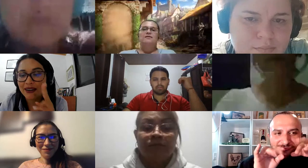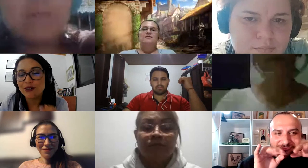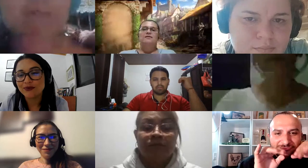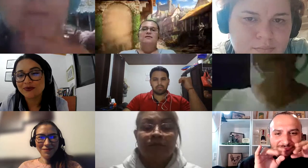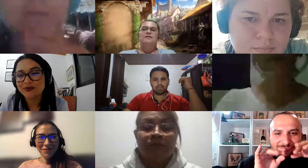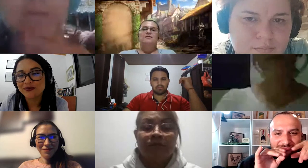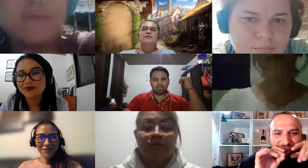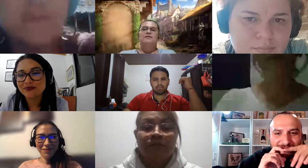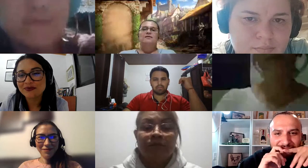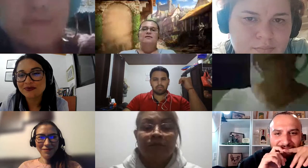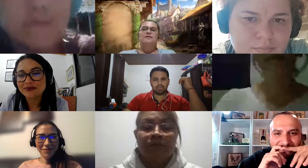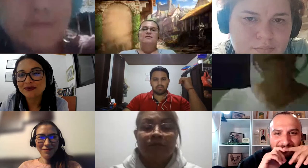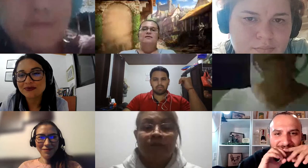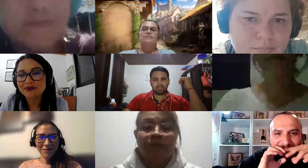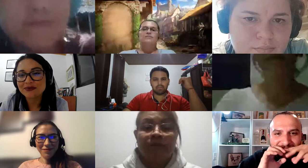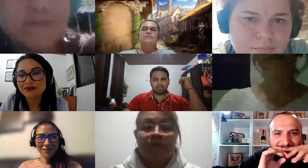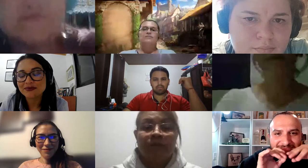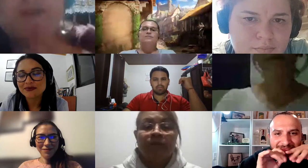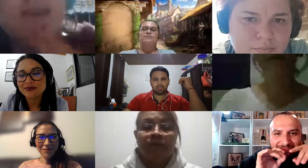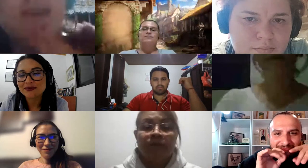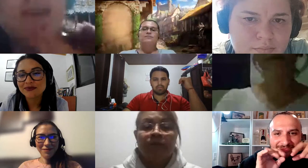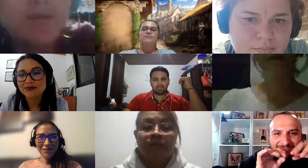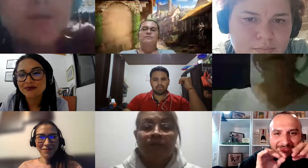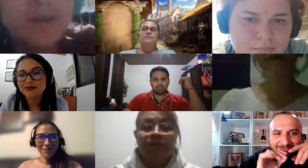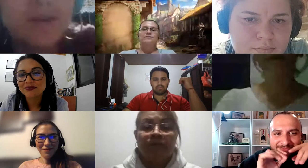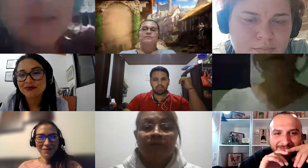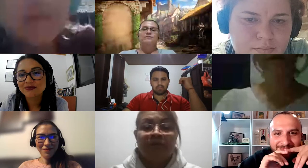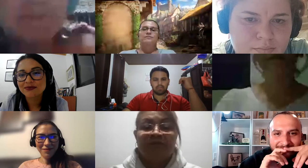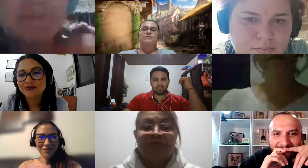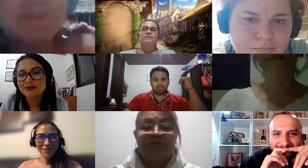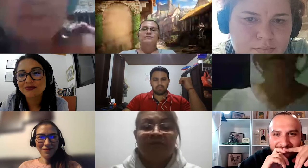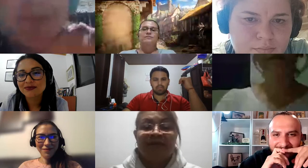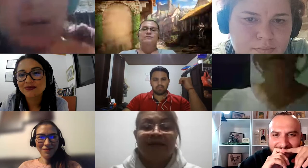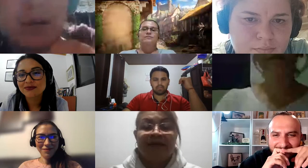verlo. Mi nombre es